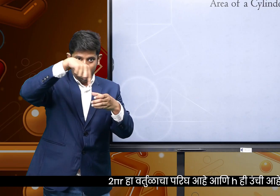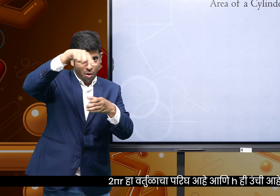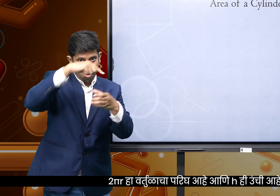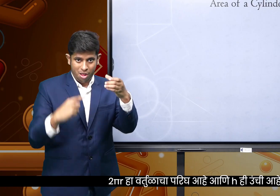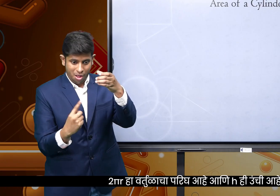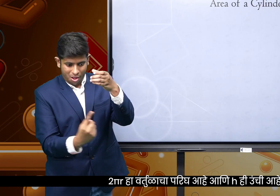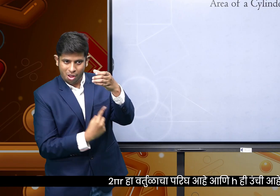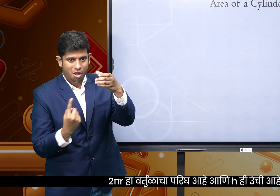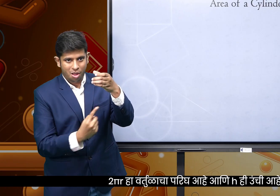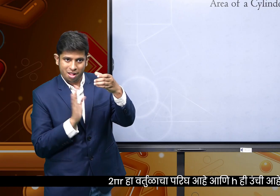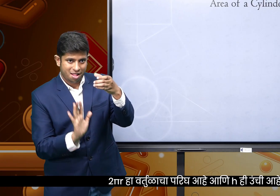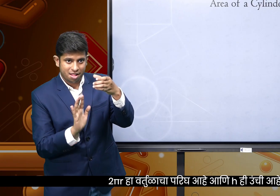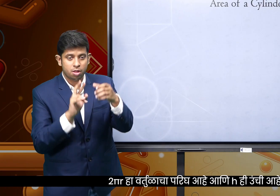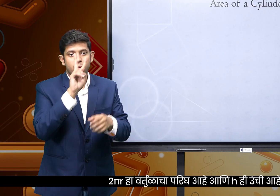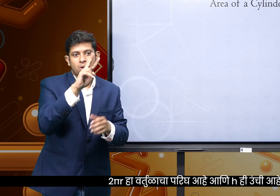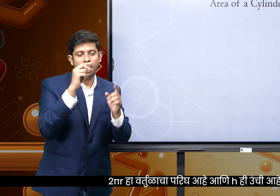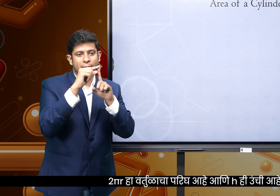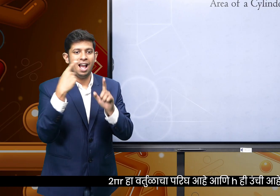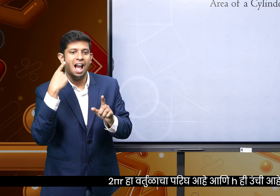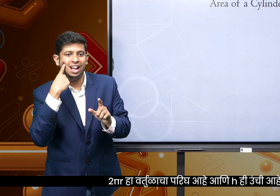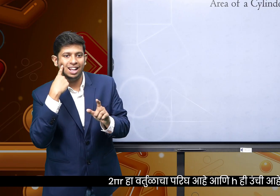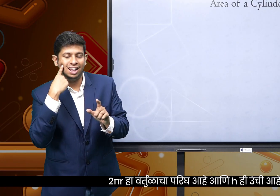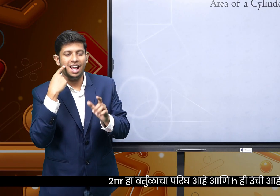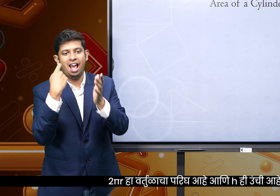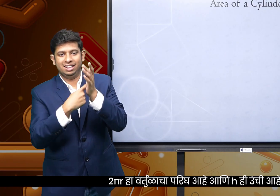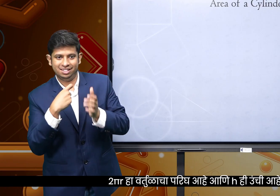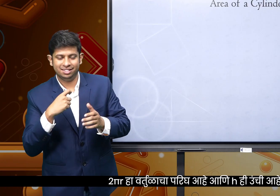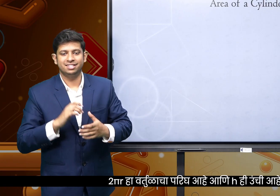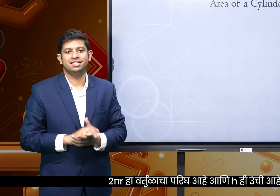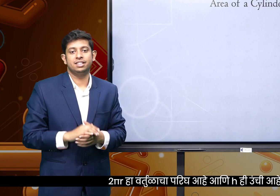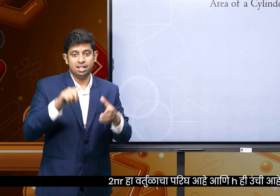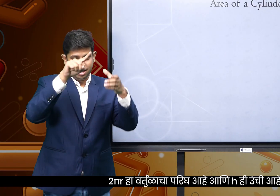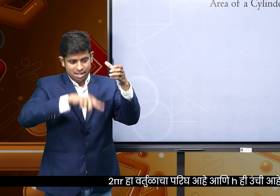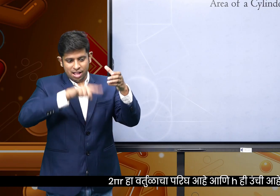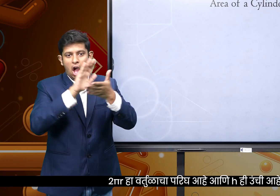2πr हा वर्तुळाचा परिघ आहे आणि h ही त्याची उंची आहे।